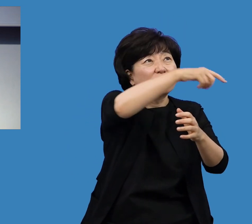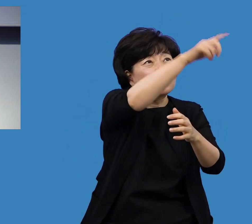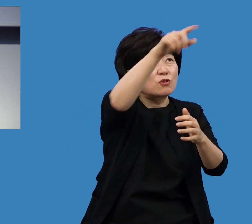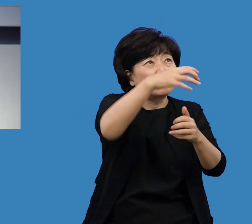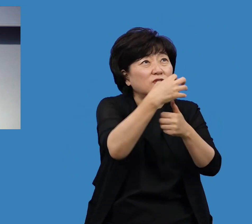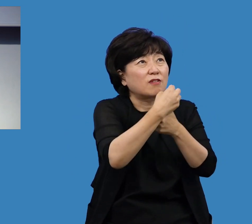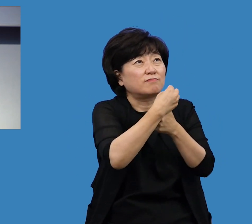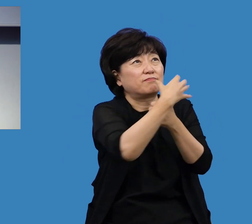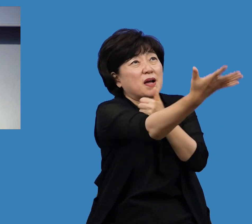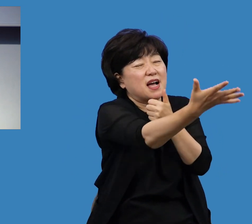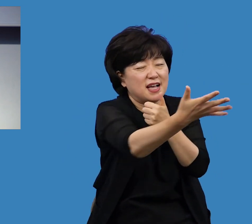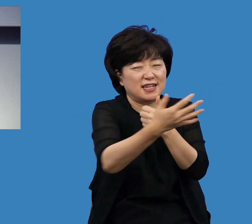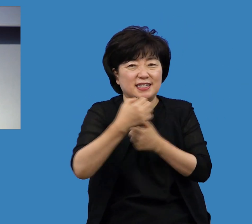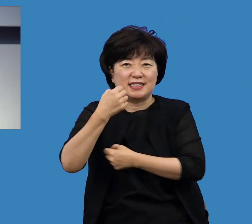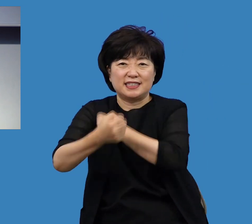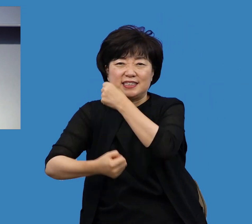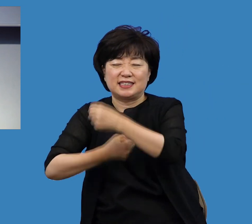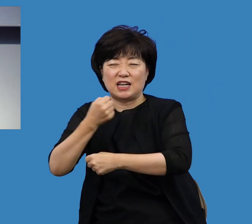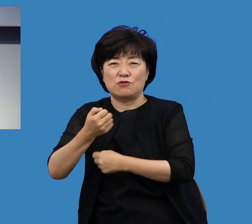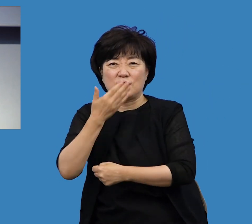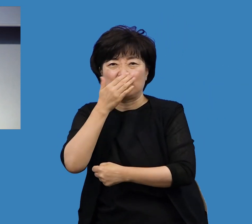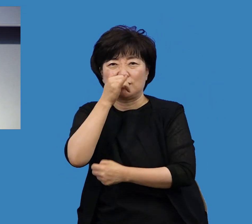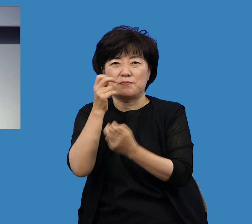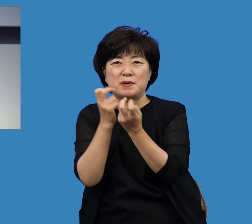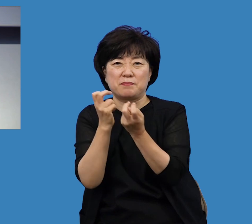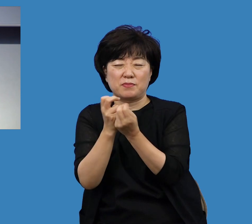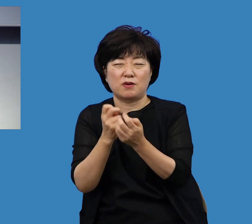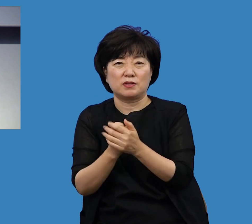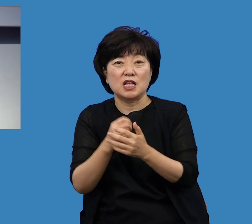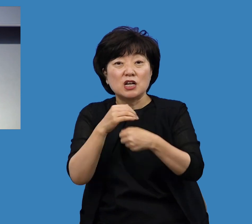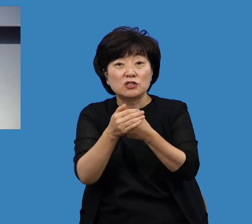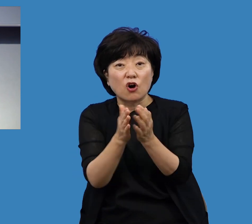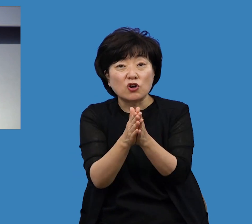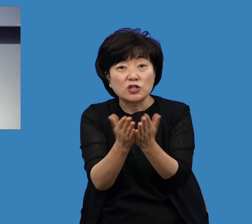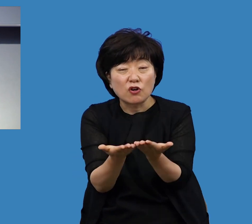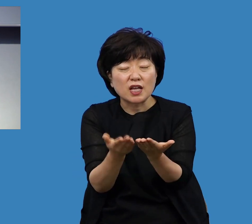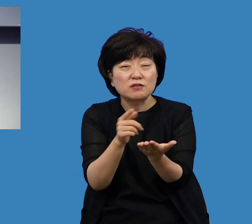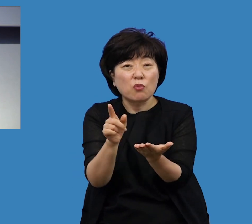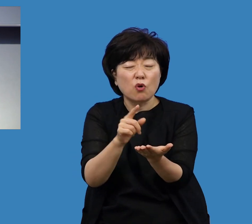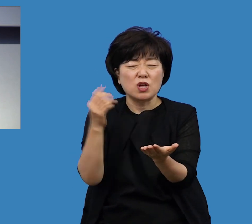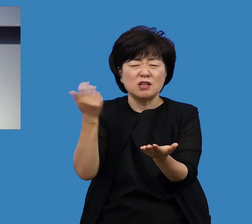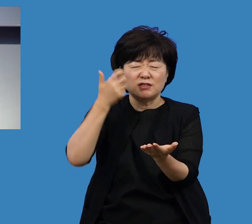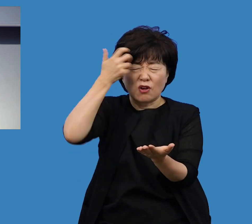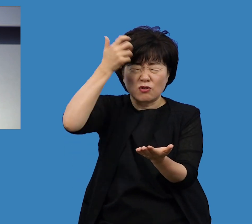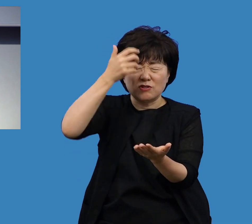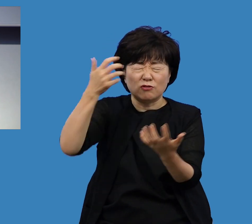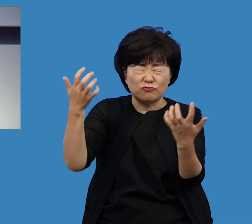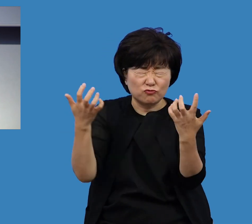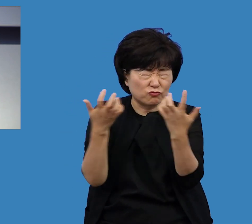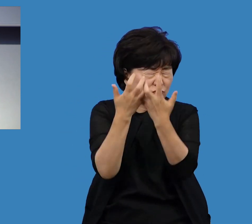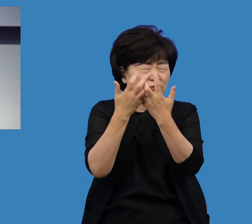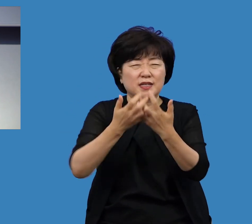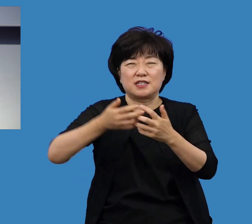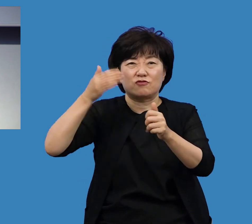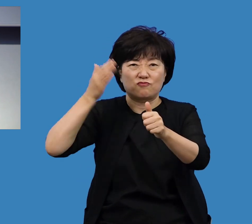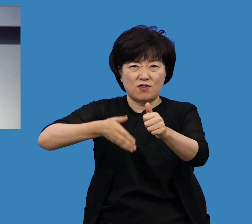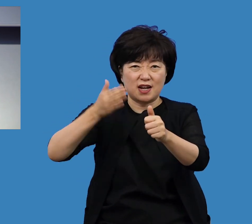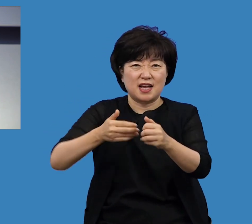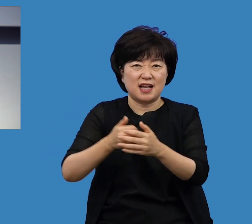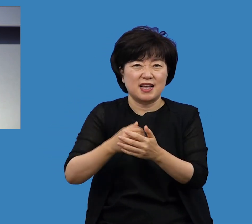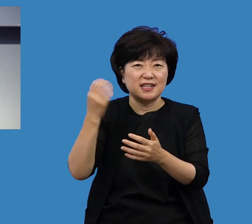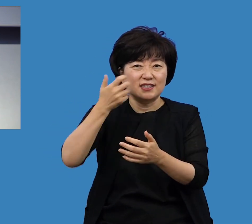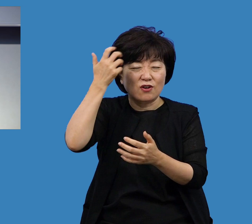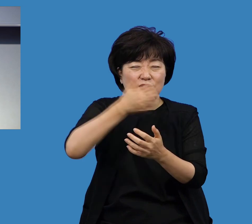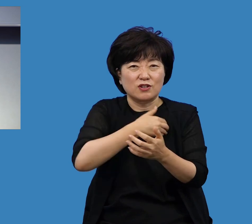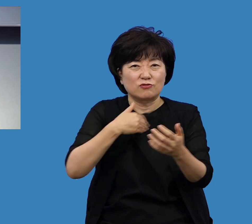믿습니다. 그래서 여러분, 성경은 뭐라 그랬어요? 성령 충만을 구하라 그랬어요. 성령 충만을 구하라 그랬어요.